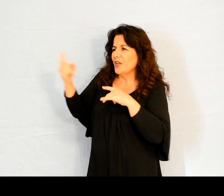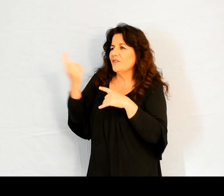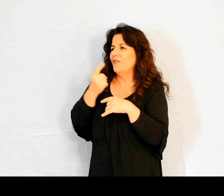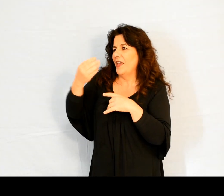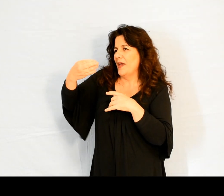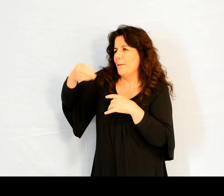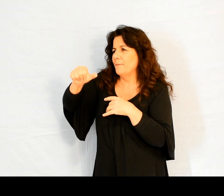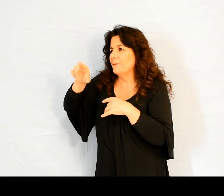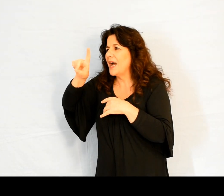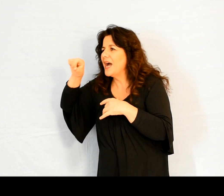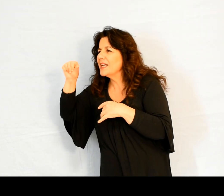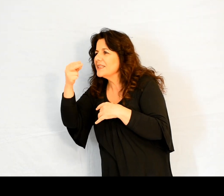d'Épha.